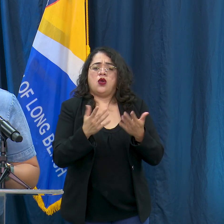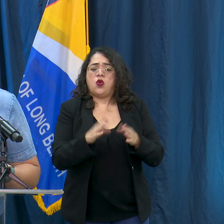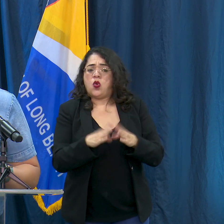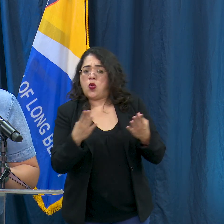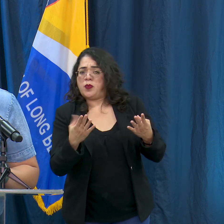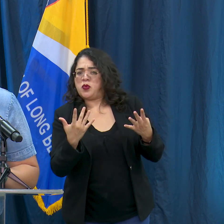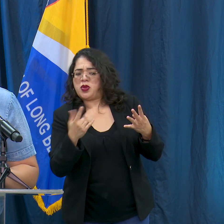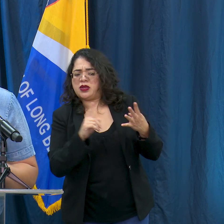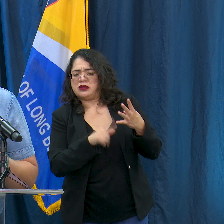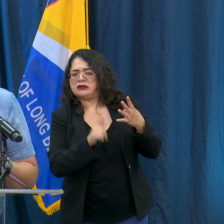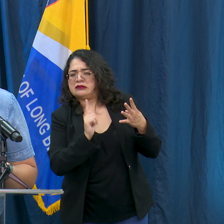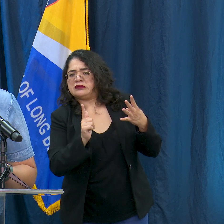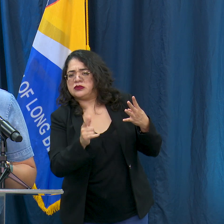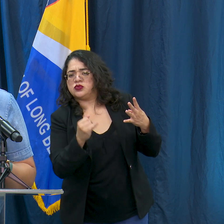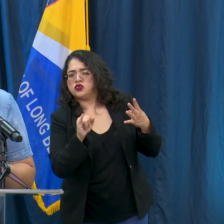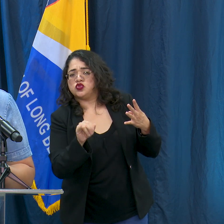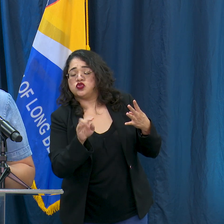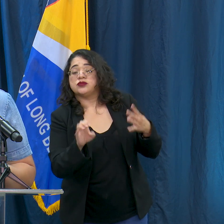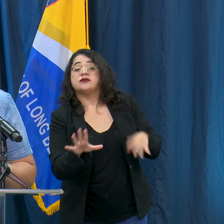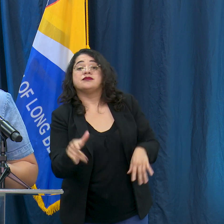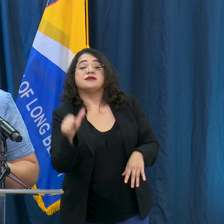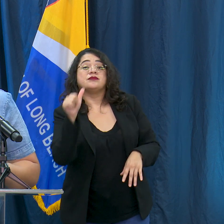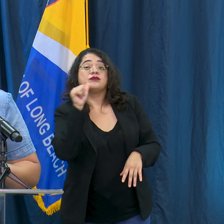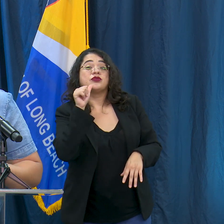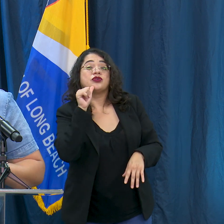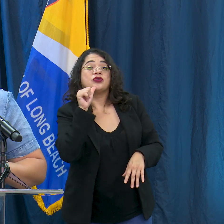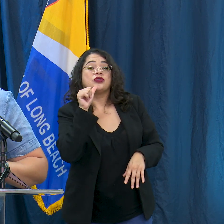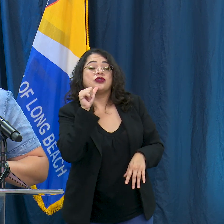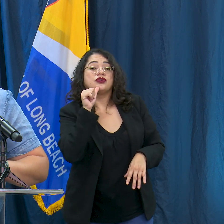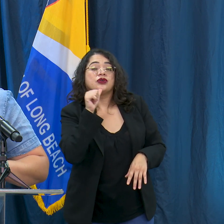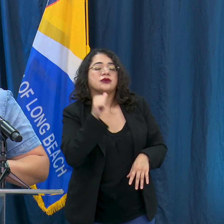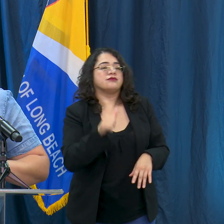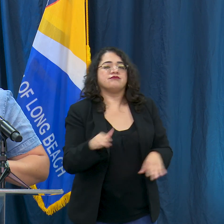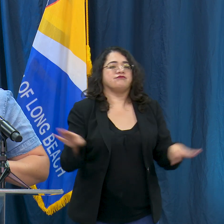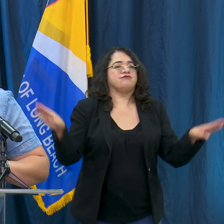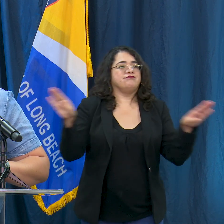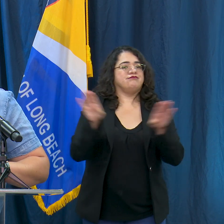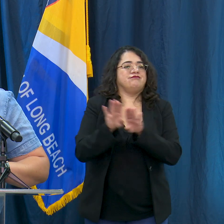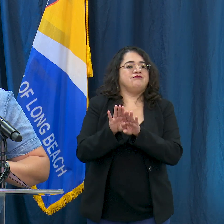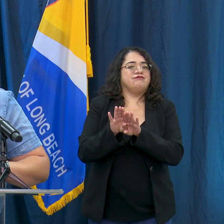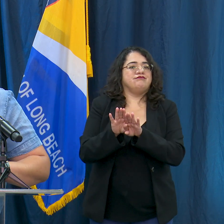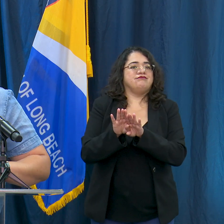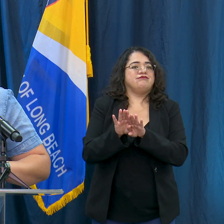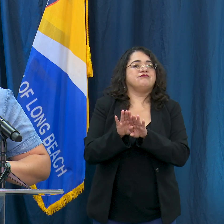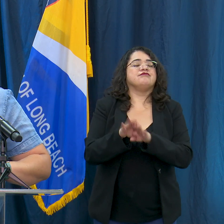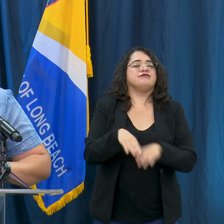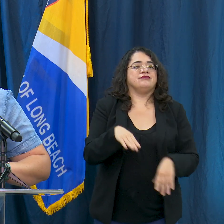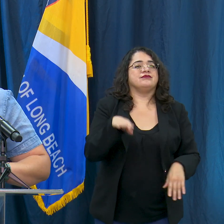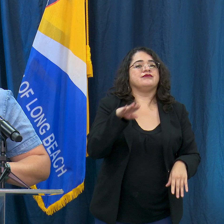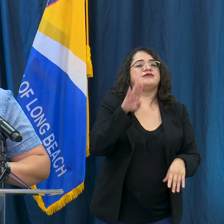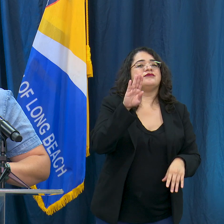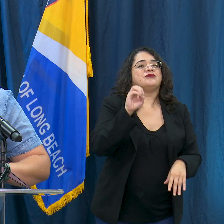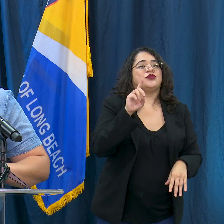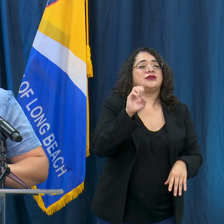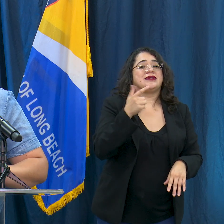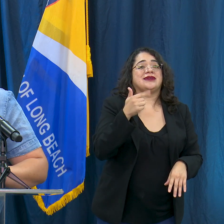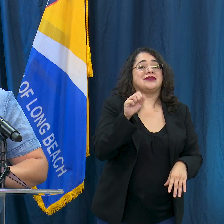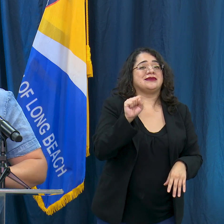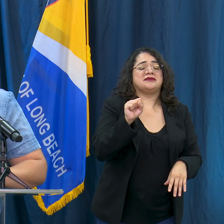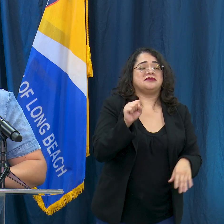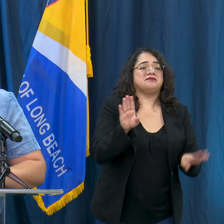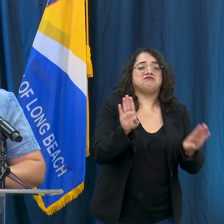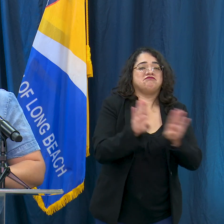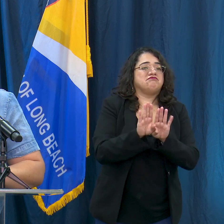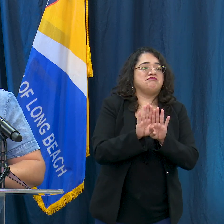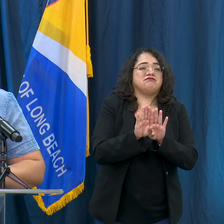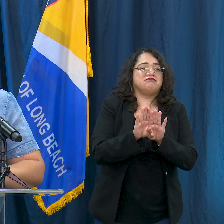lugares. Los bares y bodegas permanecen cerrados, aunque el Departamento de Salud revisará las tendencias del